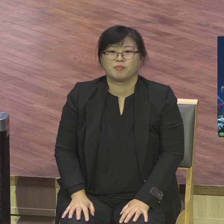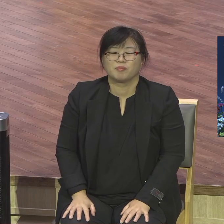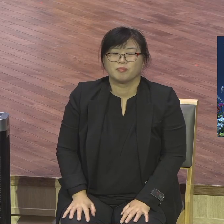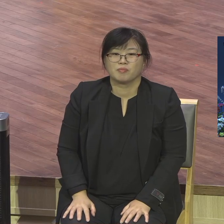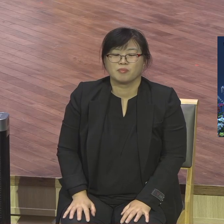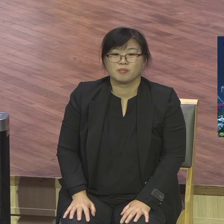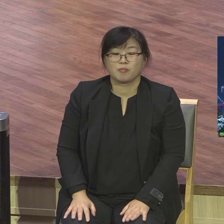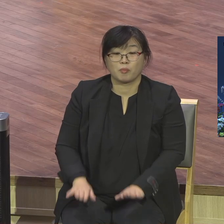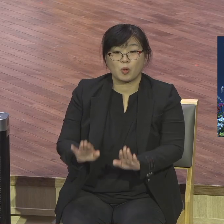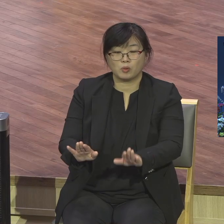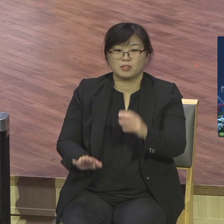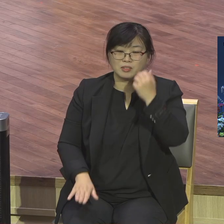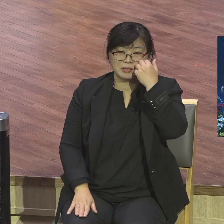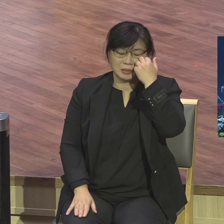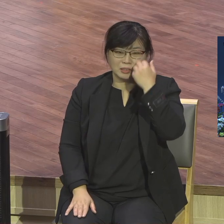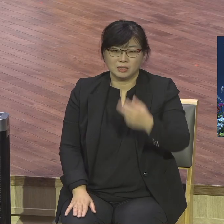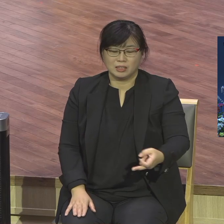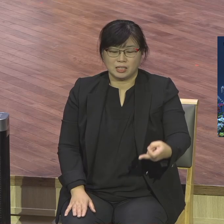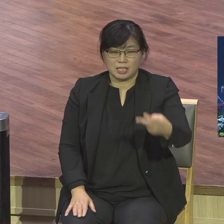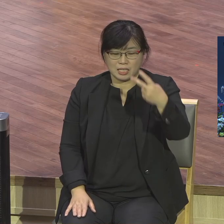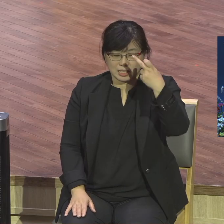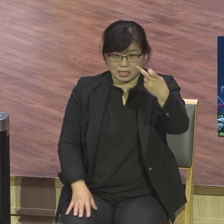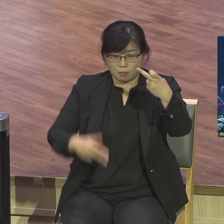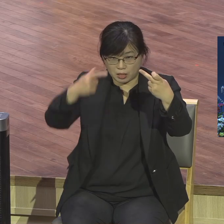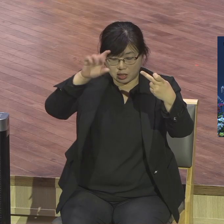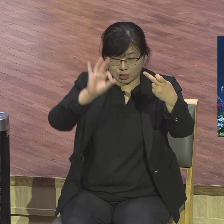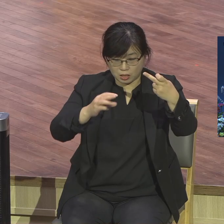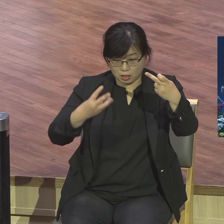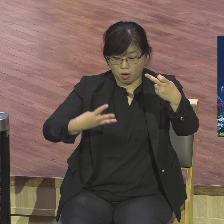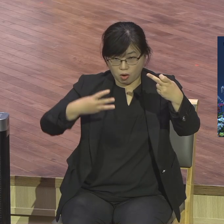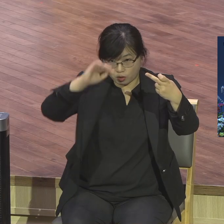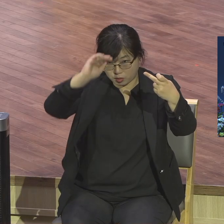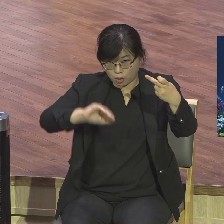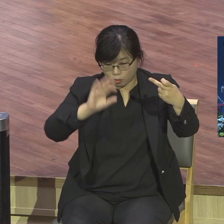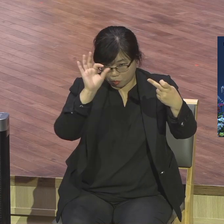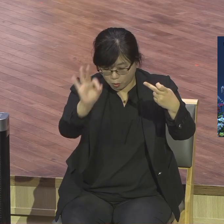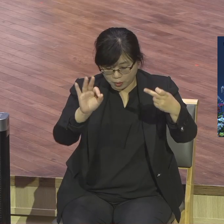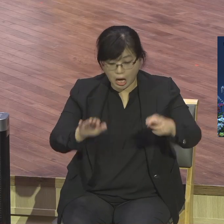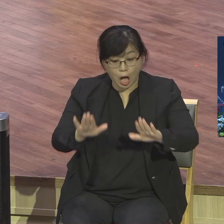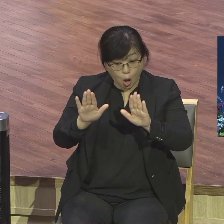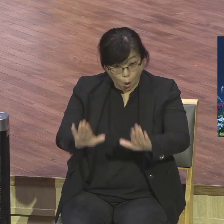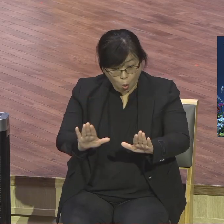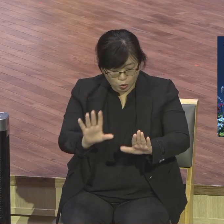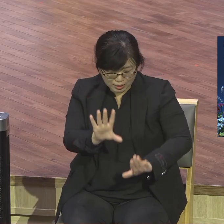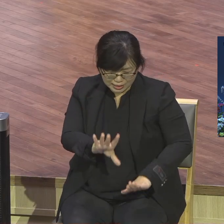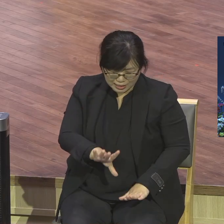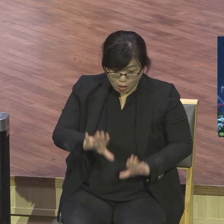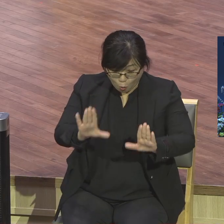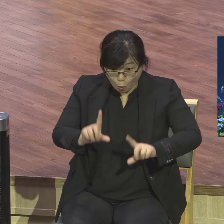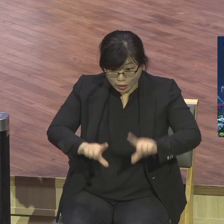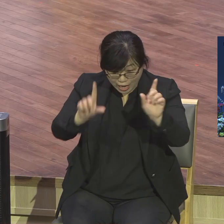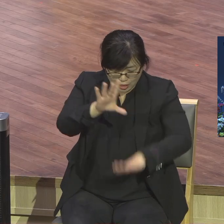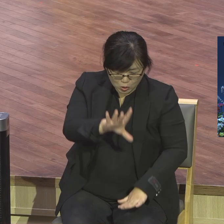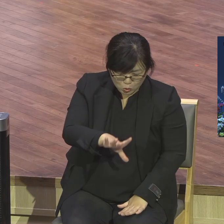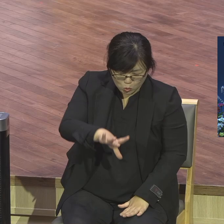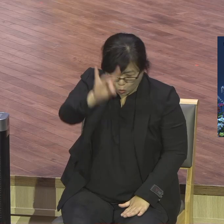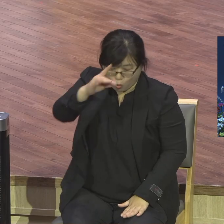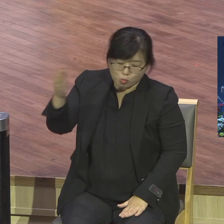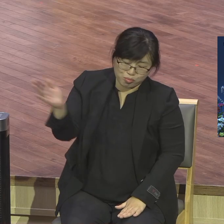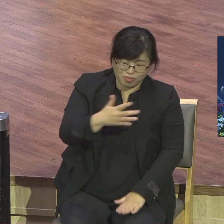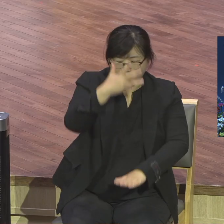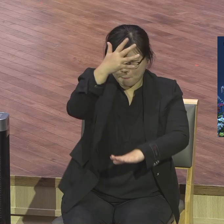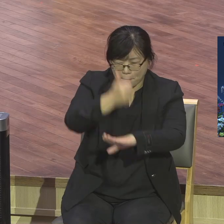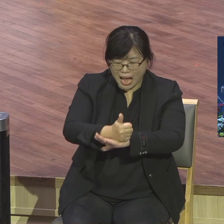재미있어요 연초부터 연말까지 하나님의 눈이 항상 은약 잡은 자 위에 있겠다